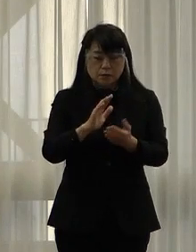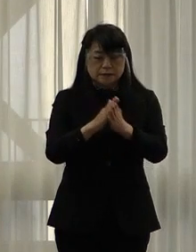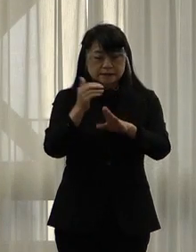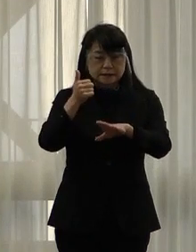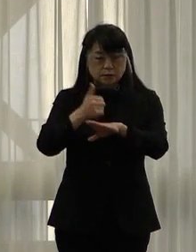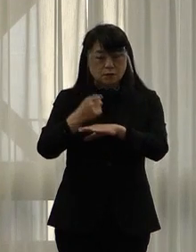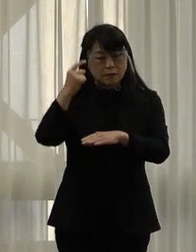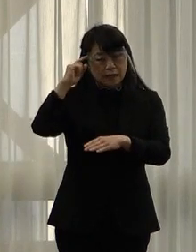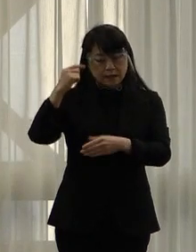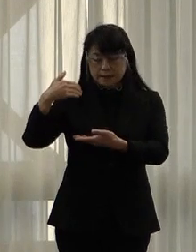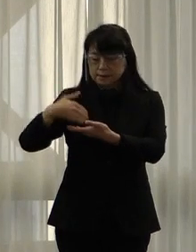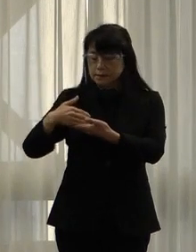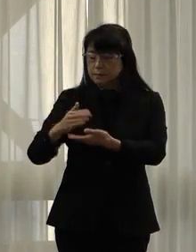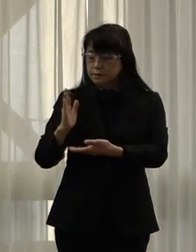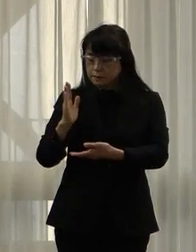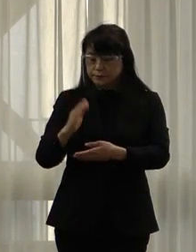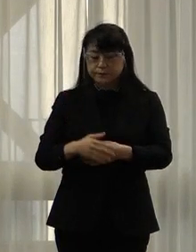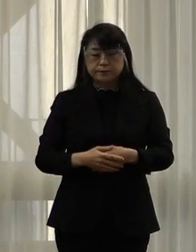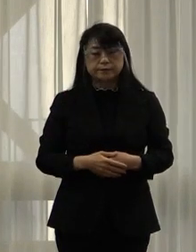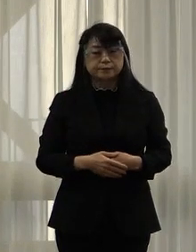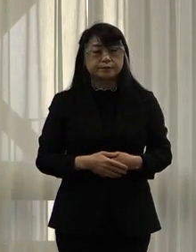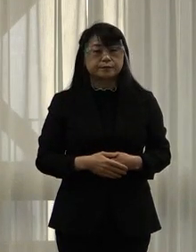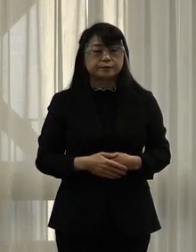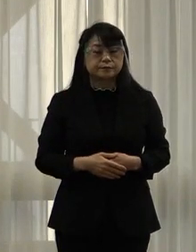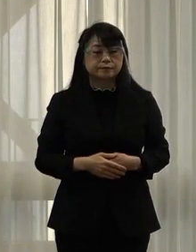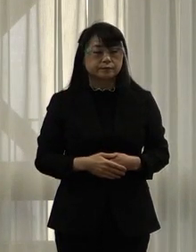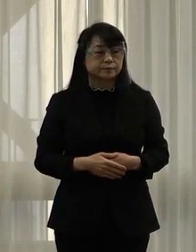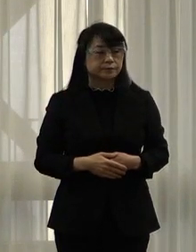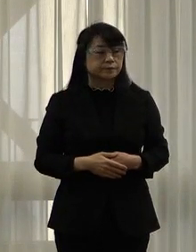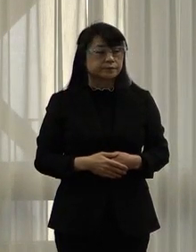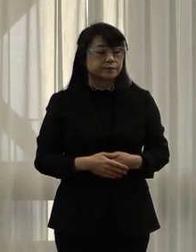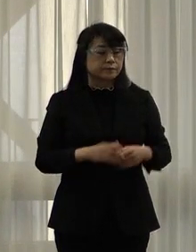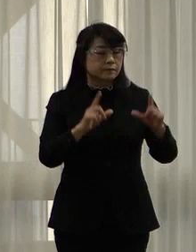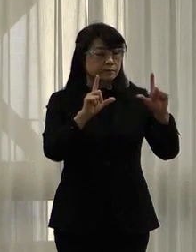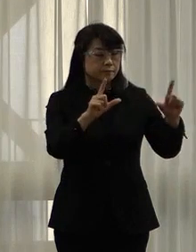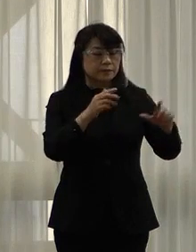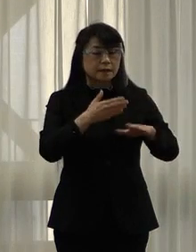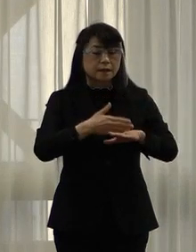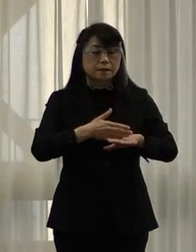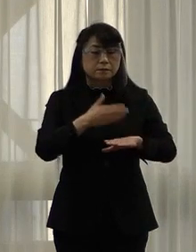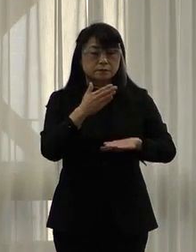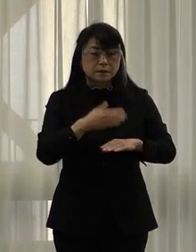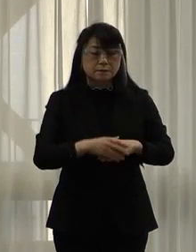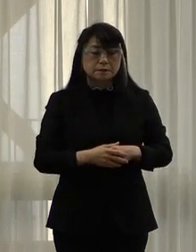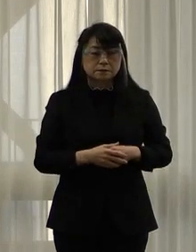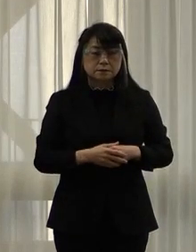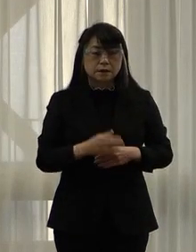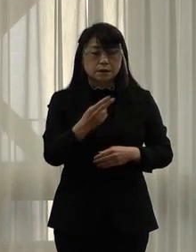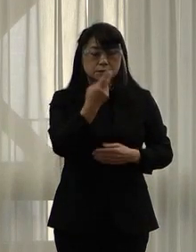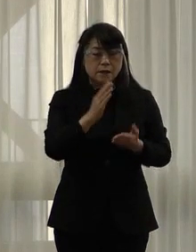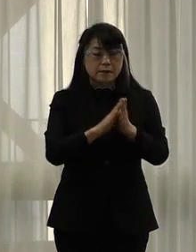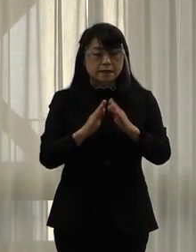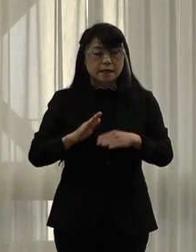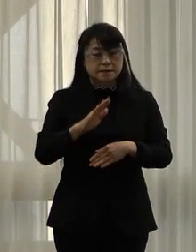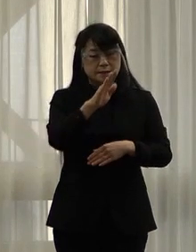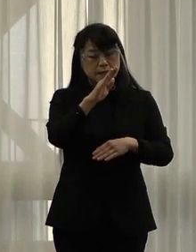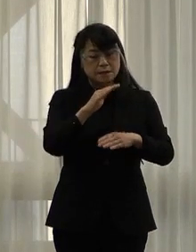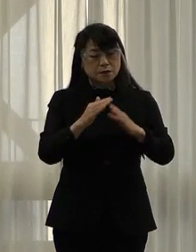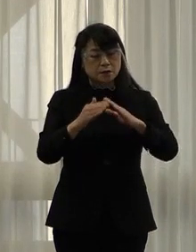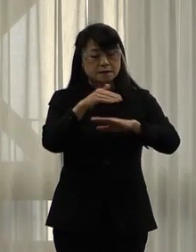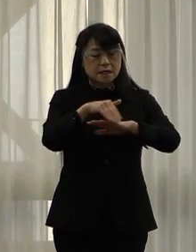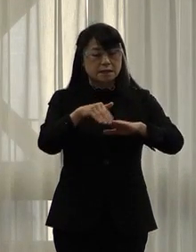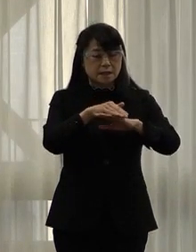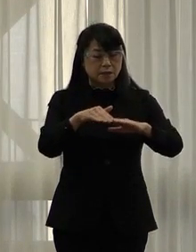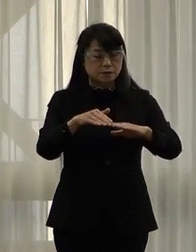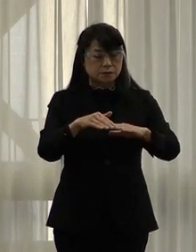点お聞かせいただいてよろしいでしょうか。 はい、ありがとうございます。富山県成長戦略を策定 しまし